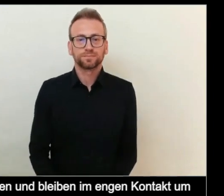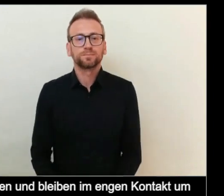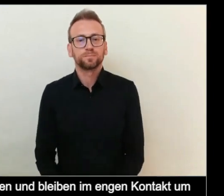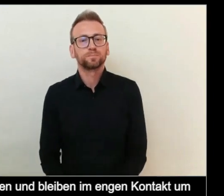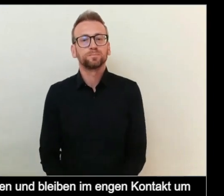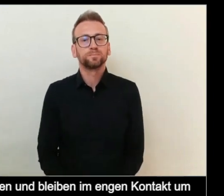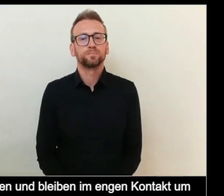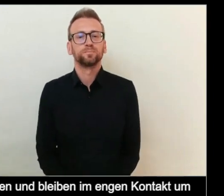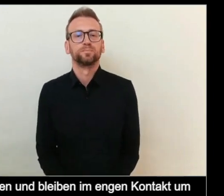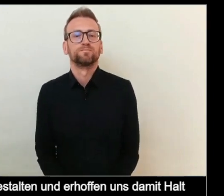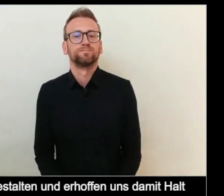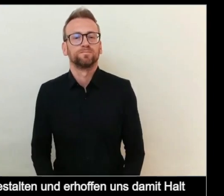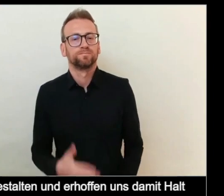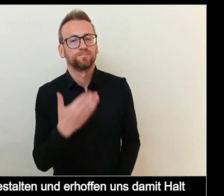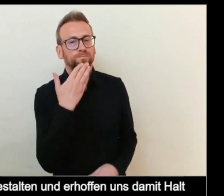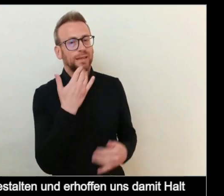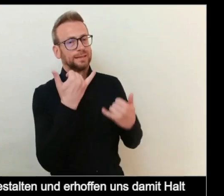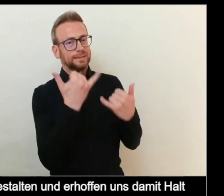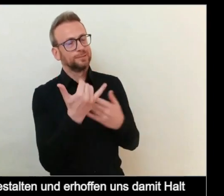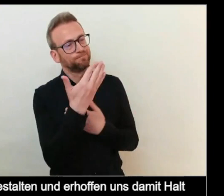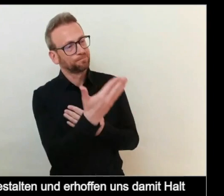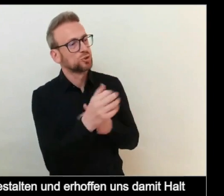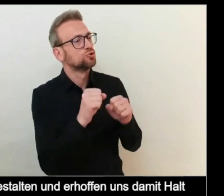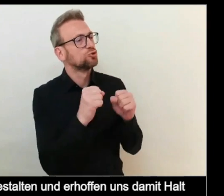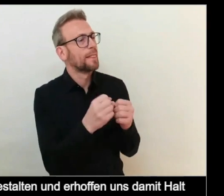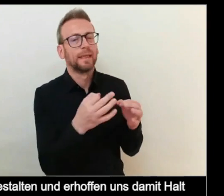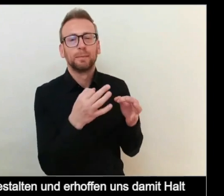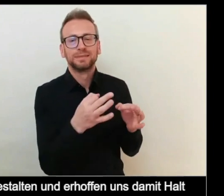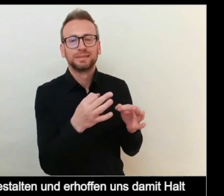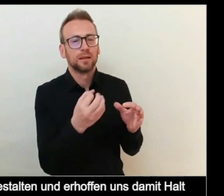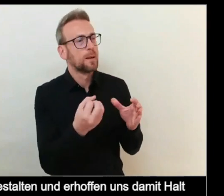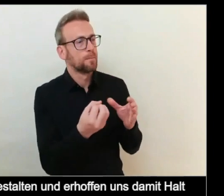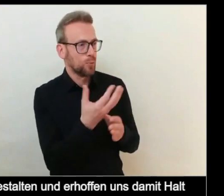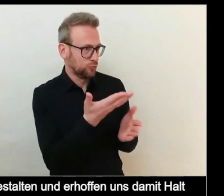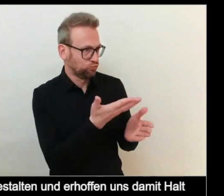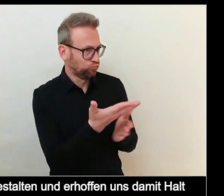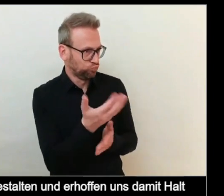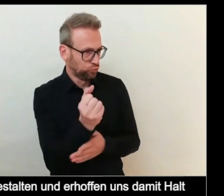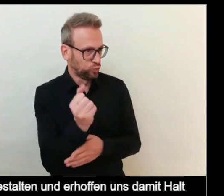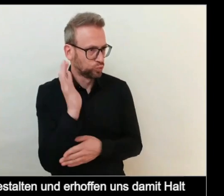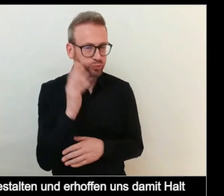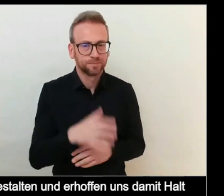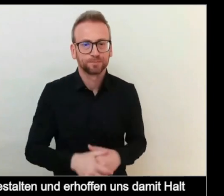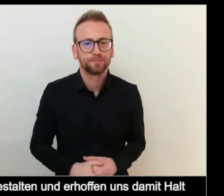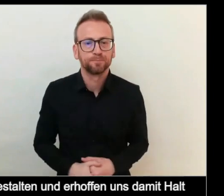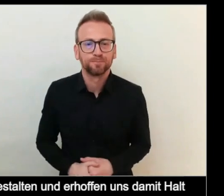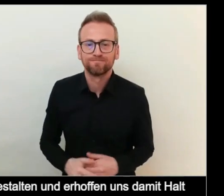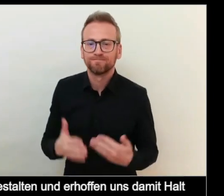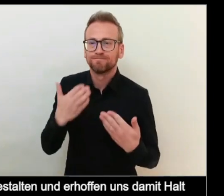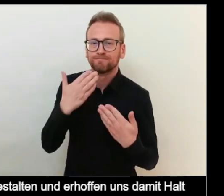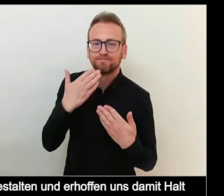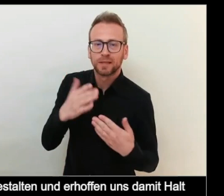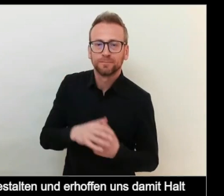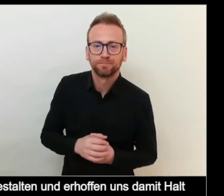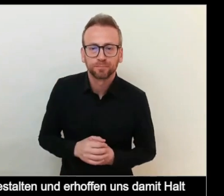Ja, vielen Dank. Das Bayerische Kabinett hat heute sich auch mit einem Bereich befasst, der von der Krise